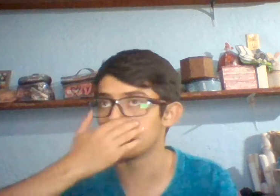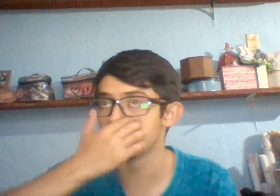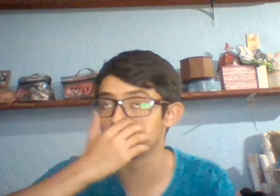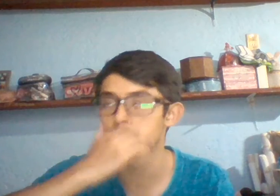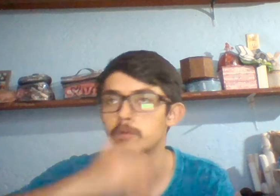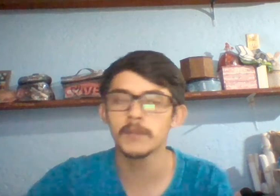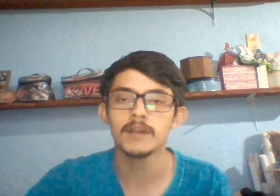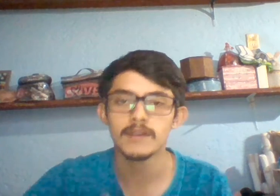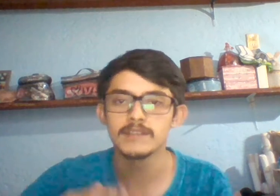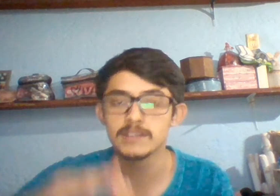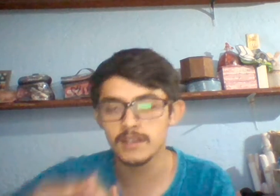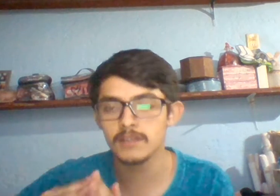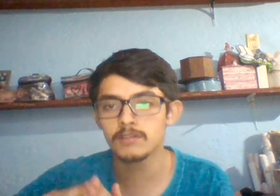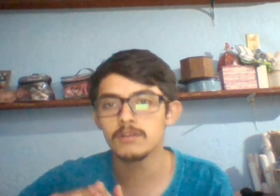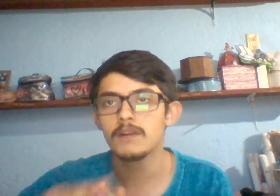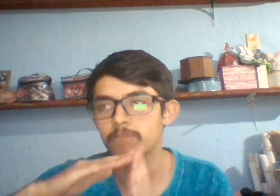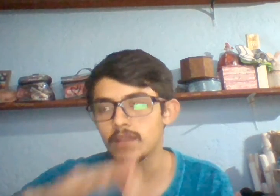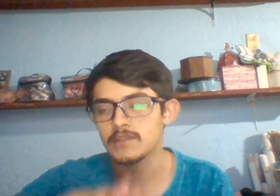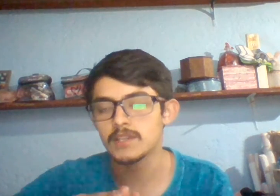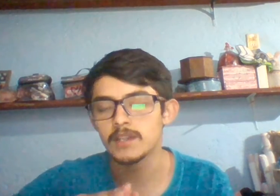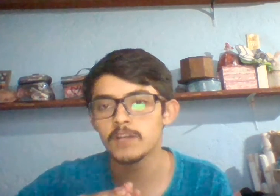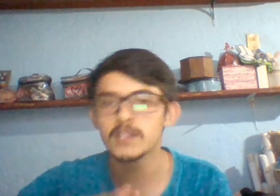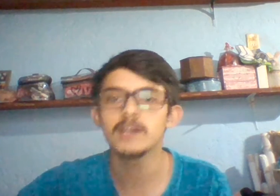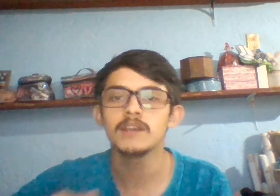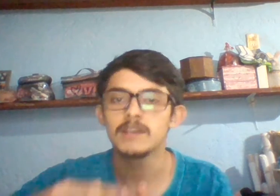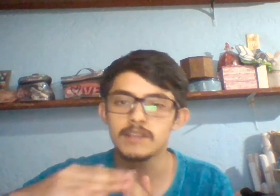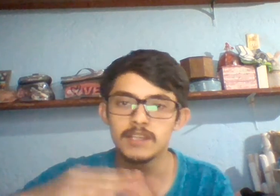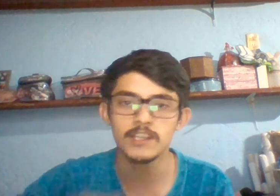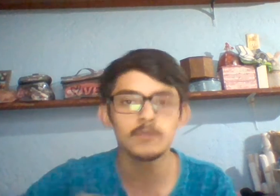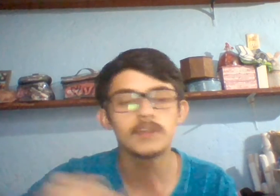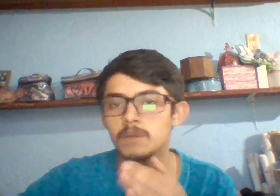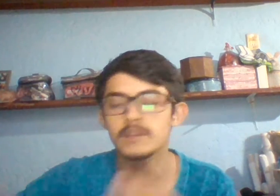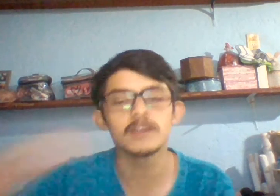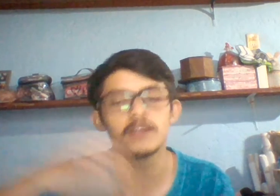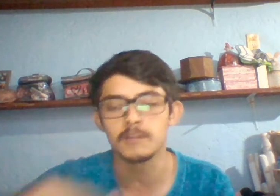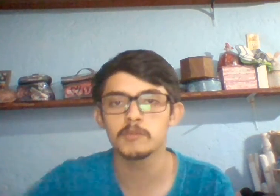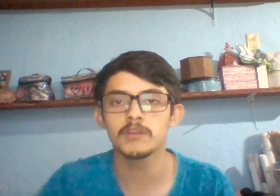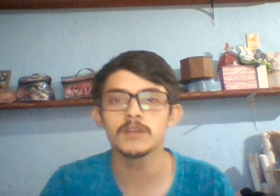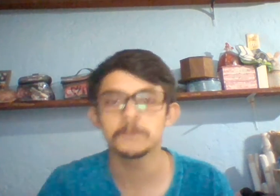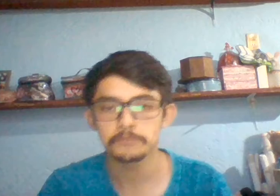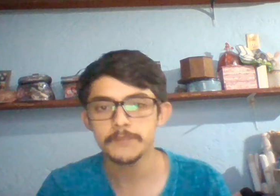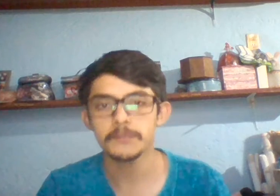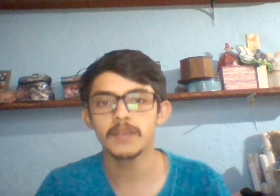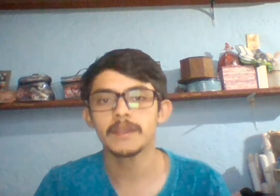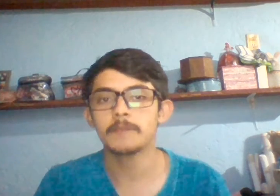algún problema. Si excede eso, falla, y si tienes menos, va a seguir en el mismo giro. Mientras